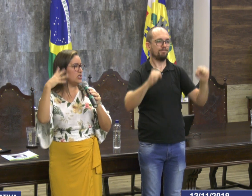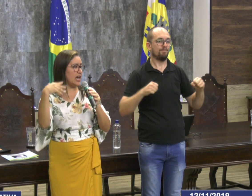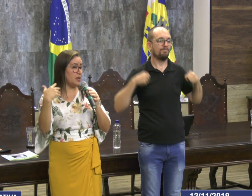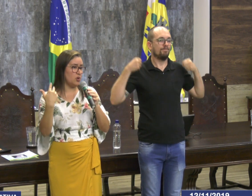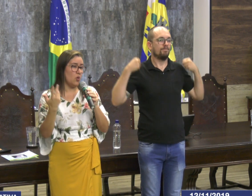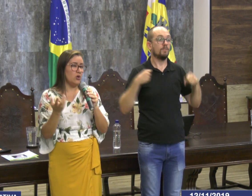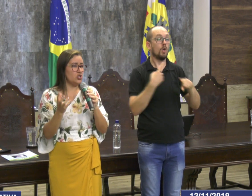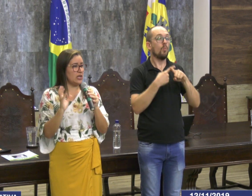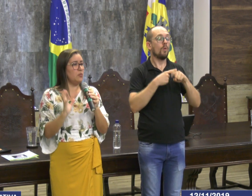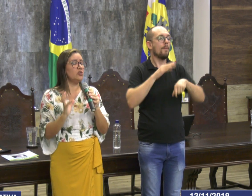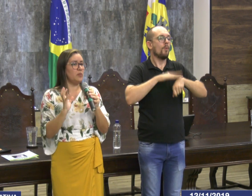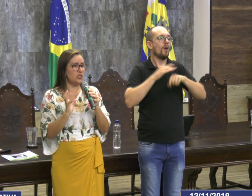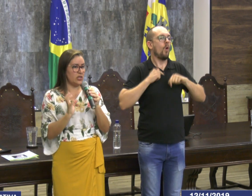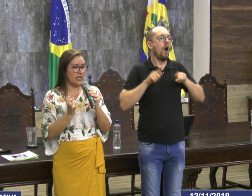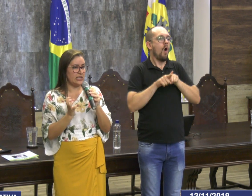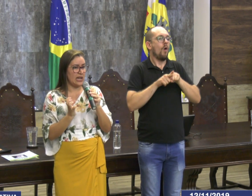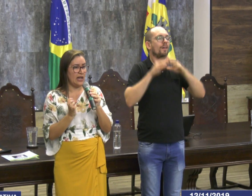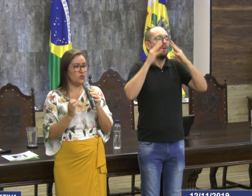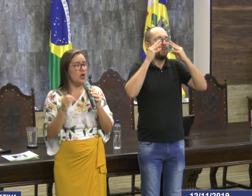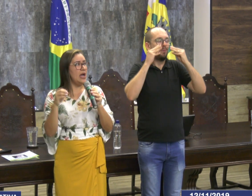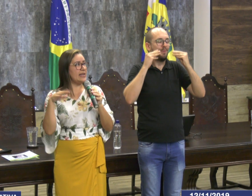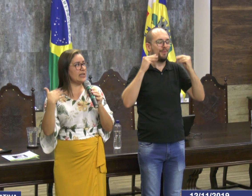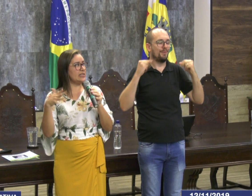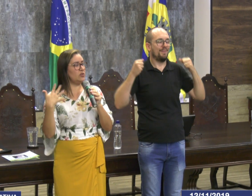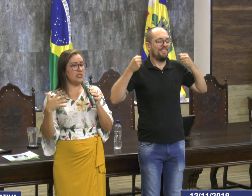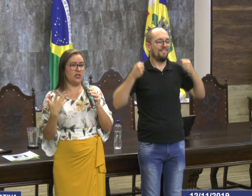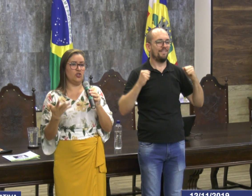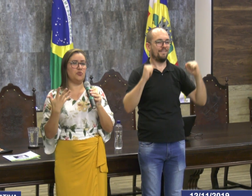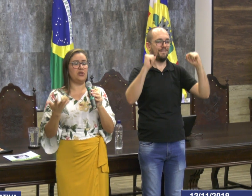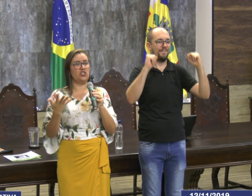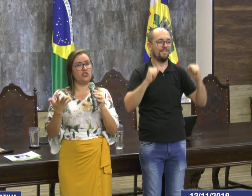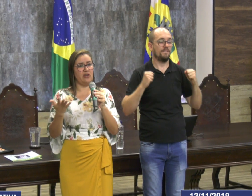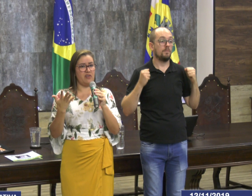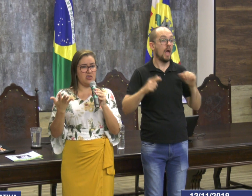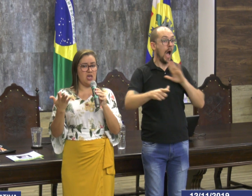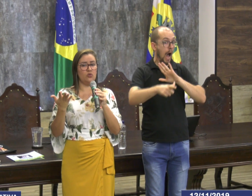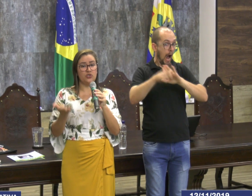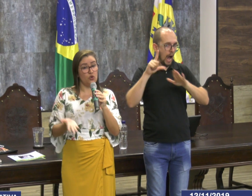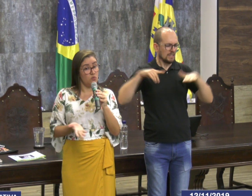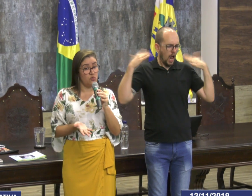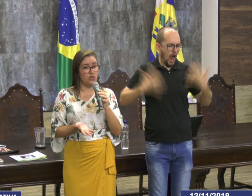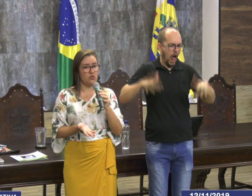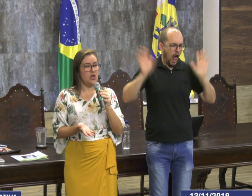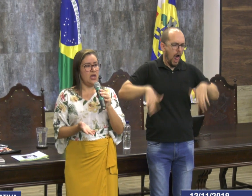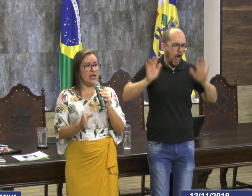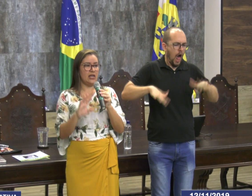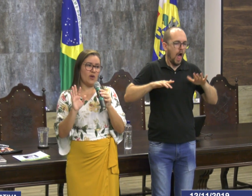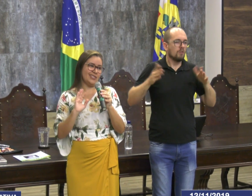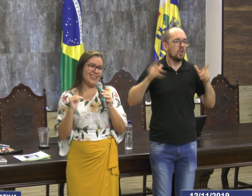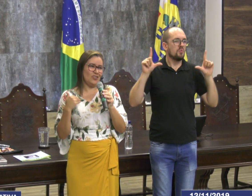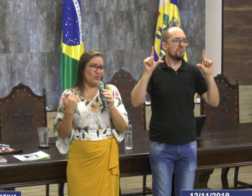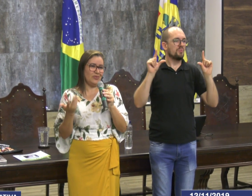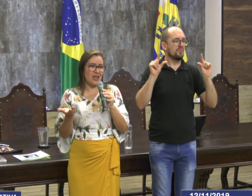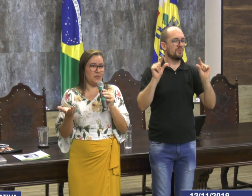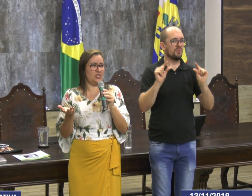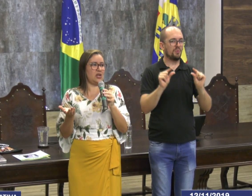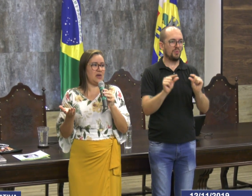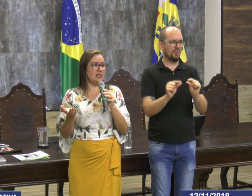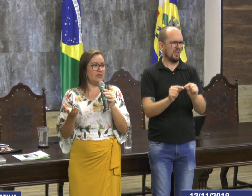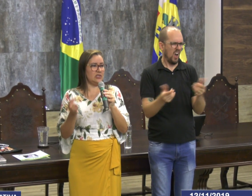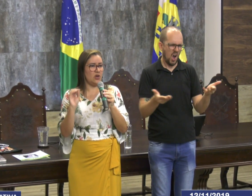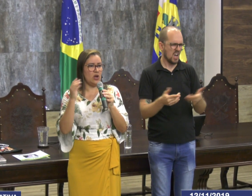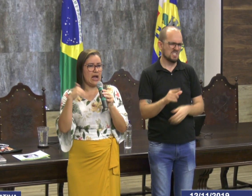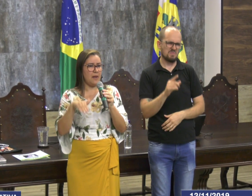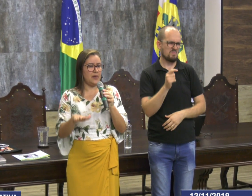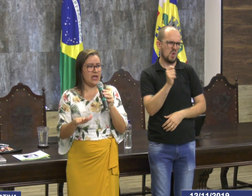organizar o cérebro. Hoje está muito mais organizado. Essa questão da estereotipia, a gente vai ver que reduziu muito. Ele não tem